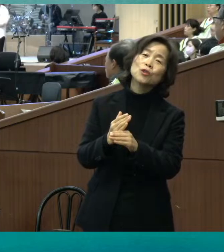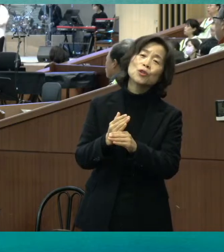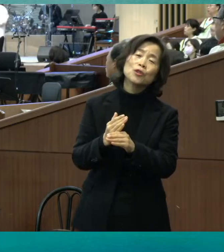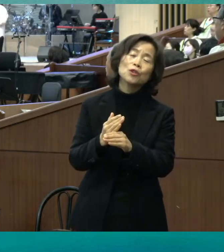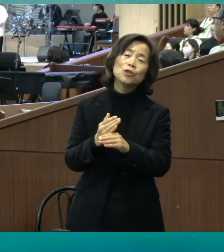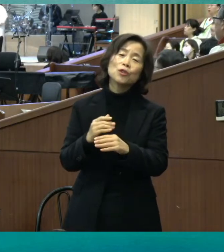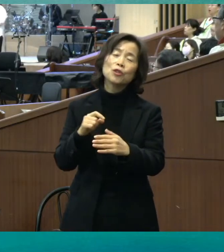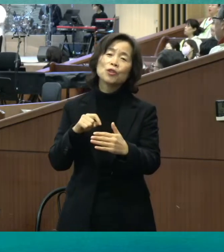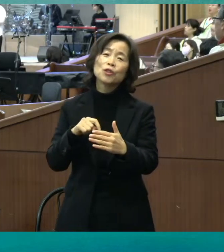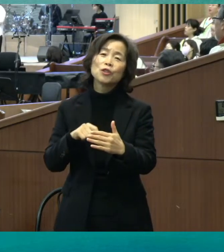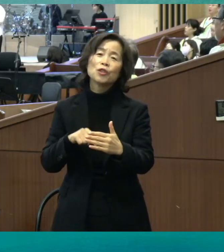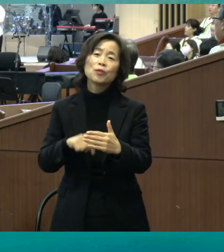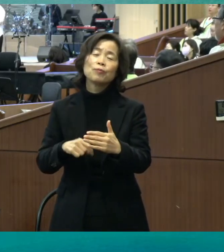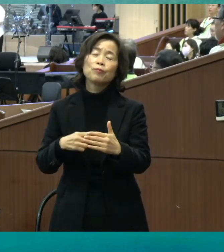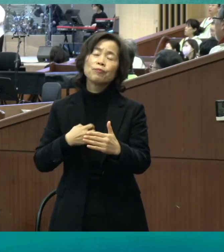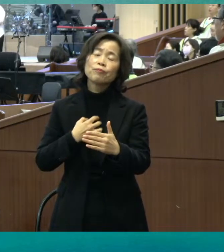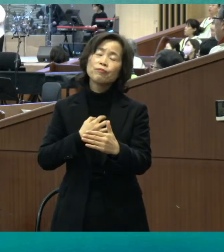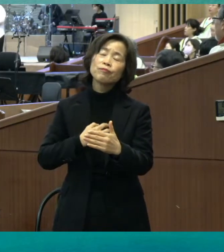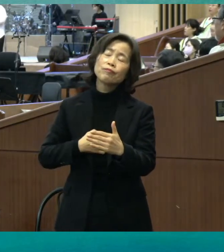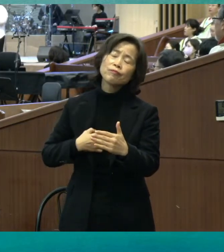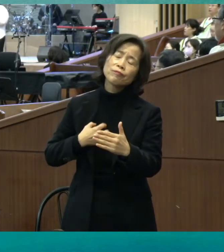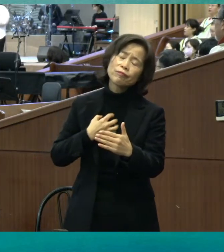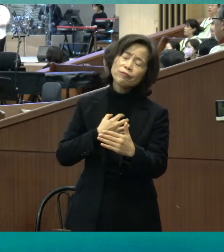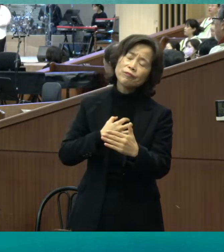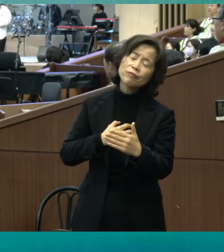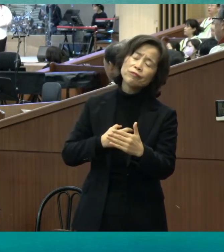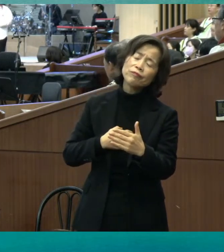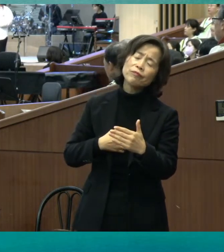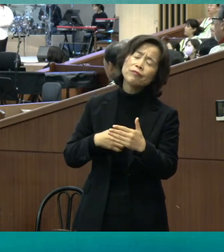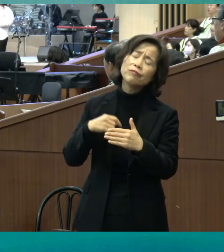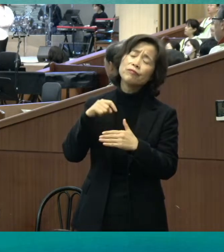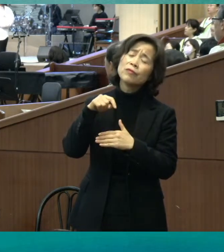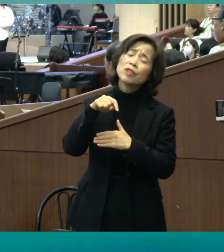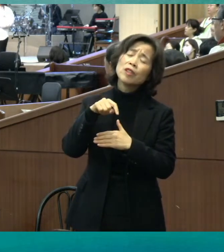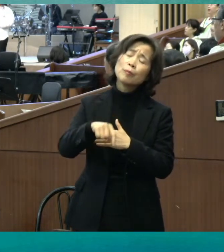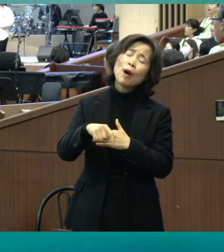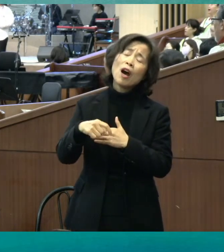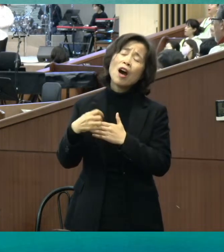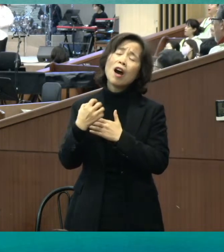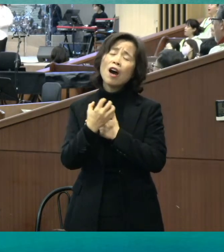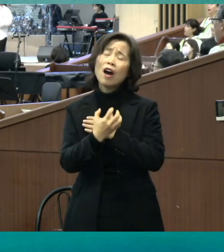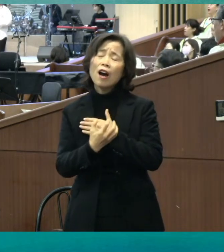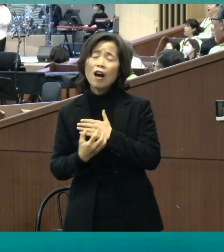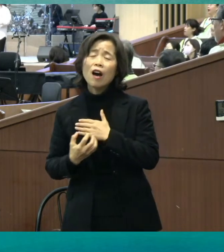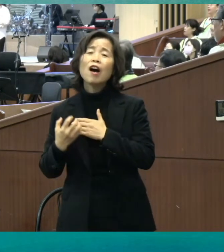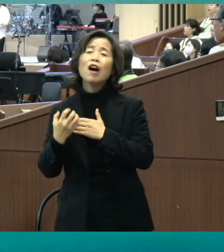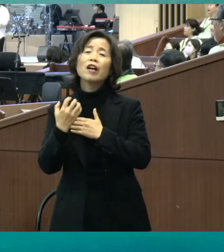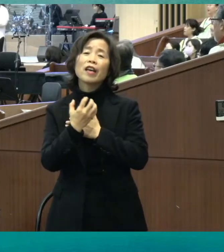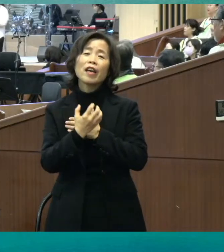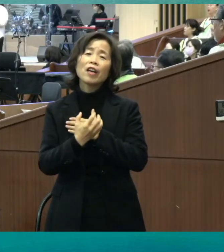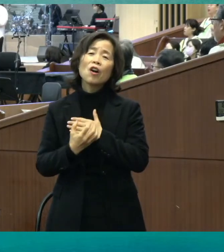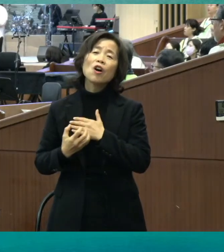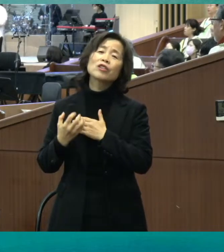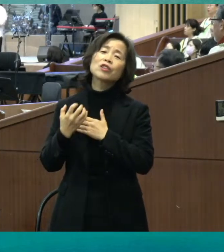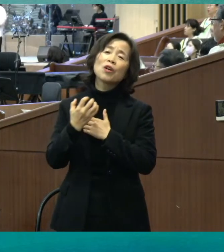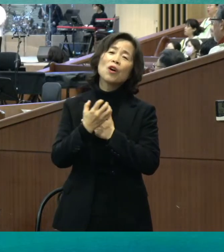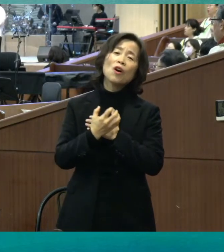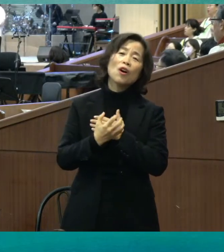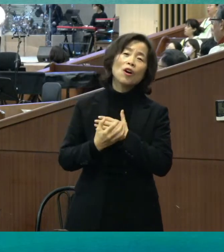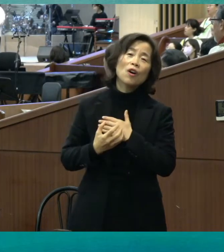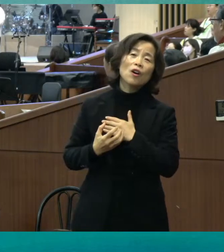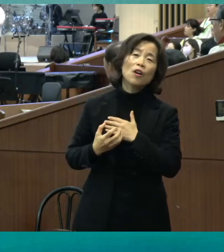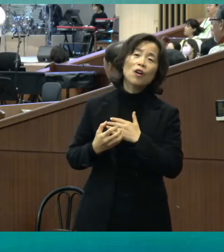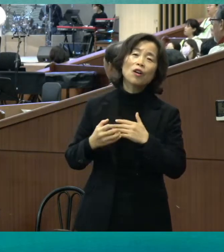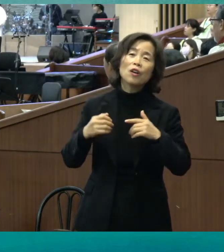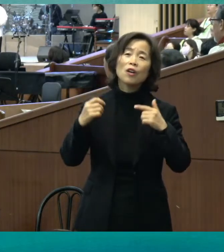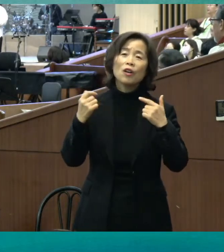속의 근심 속의 근심 밖에 거쳐